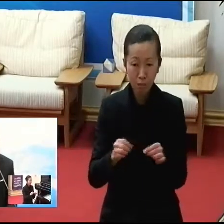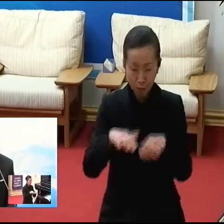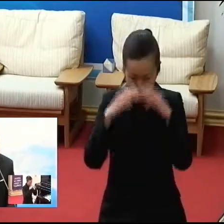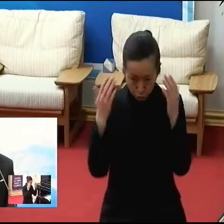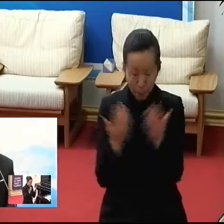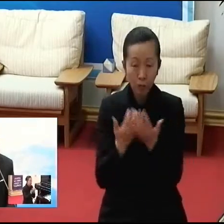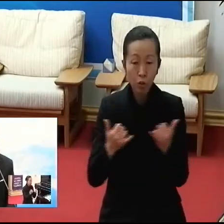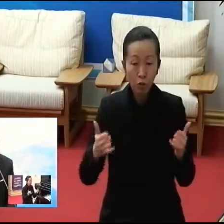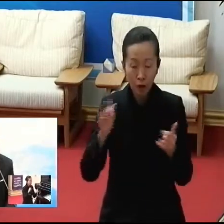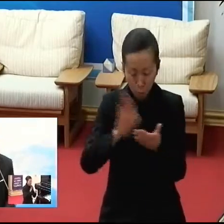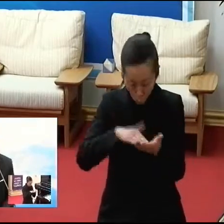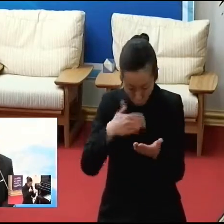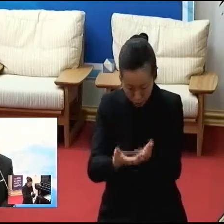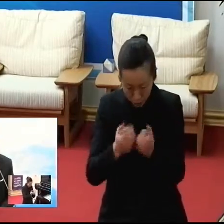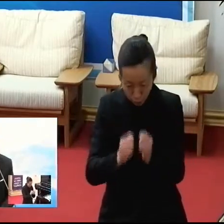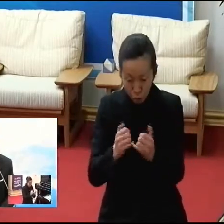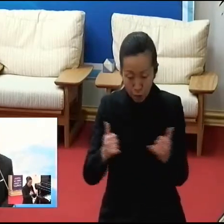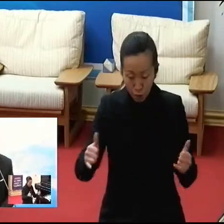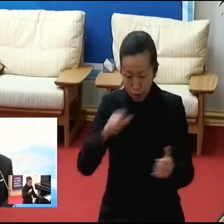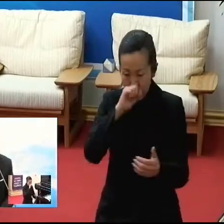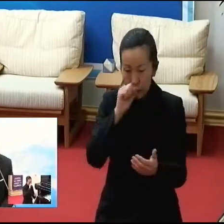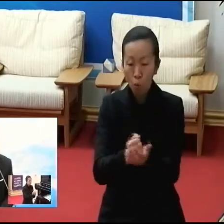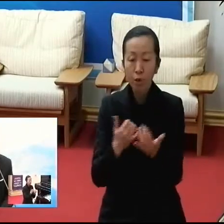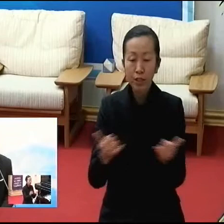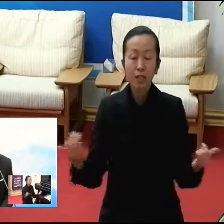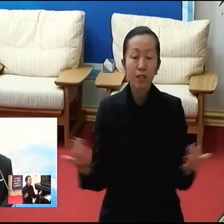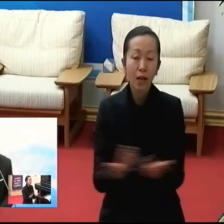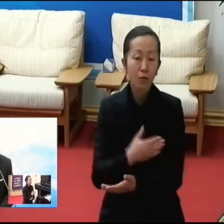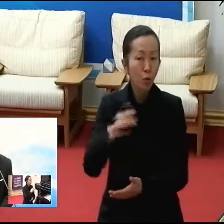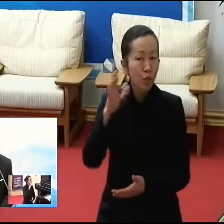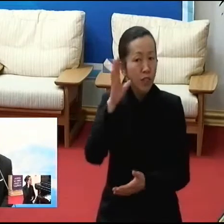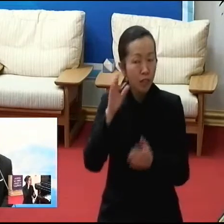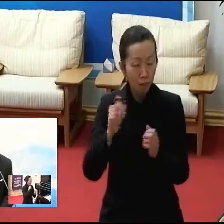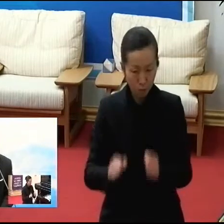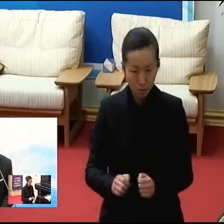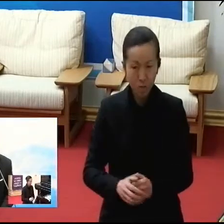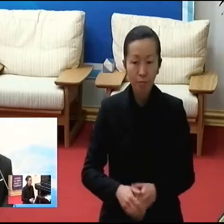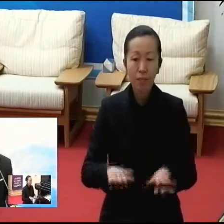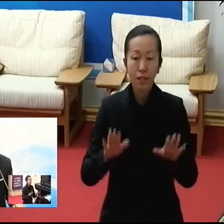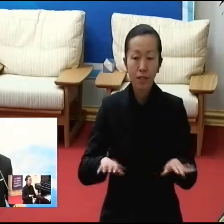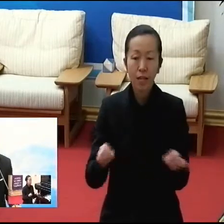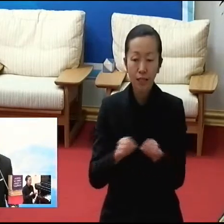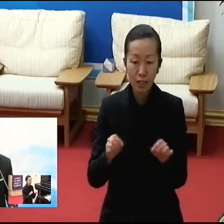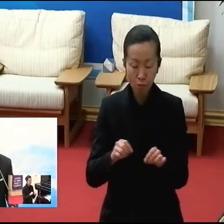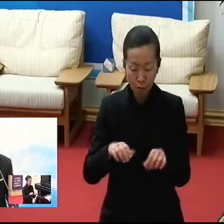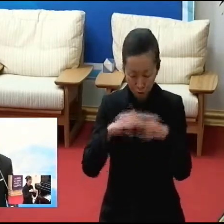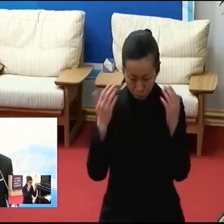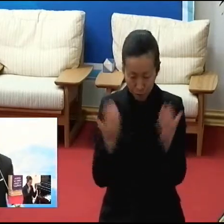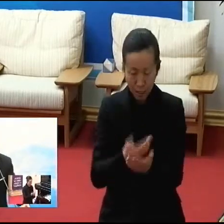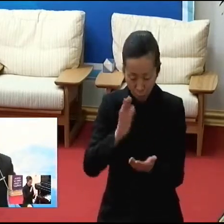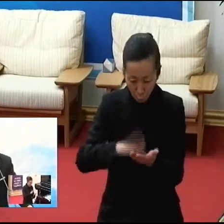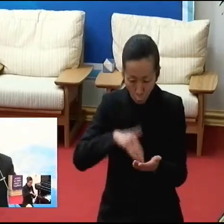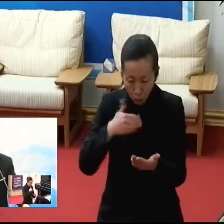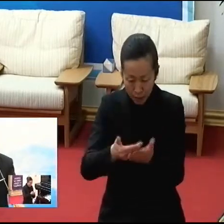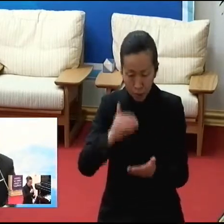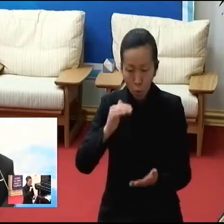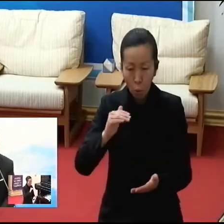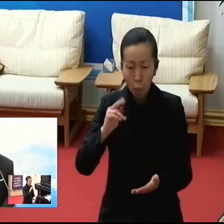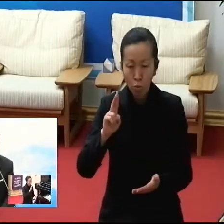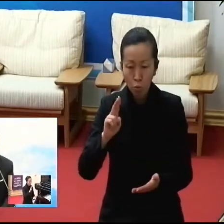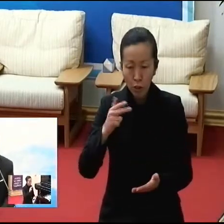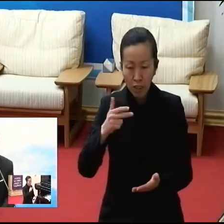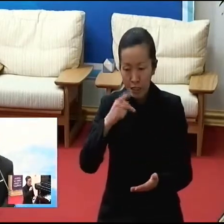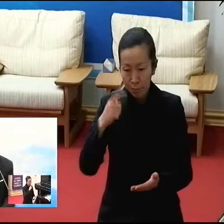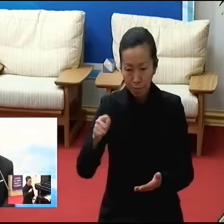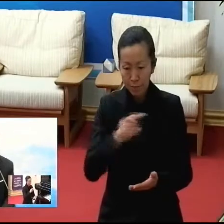を更新する人が成功すると。 예, 18절에 보면 할 수 있거든 너희로서 모든 사람과 더불어 화목하라 그랬습니다.